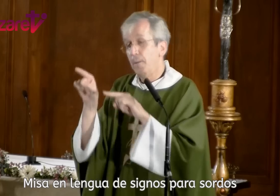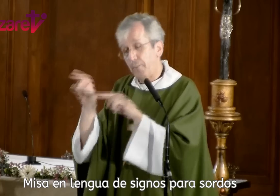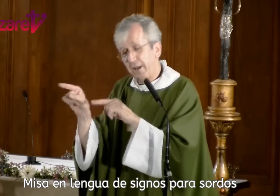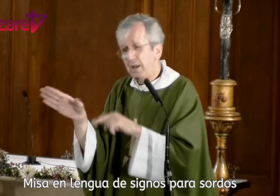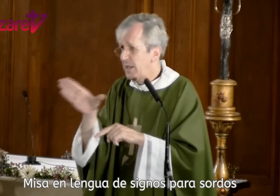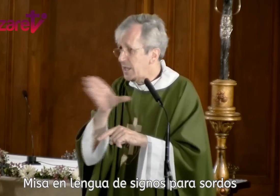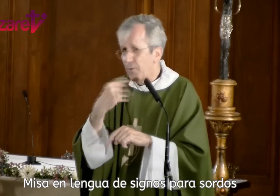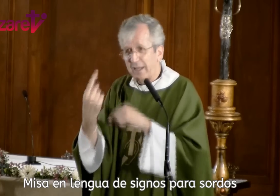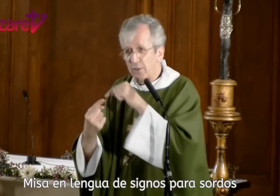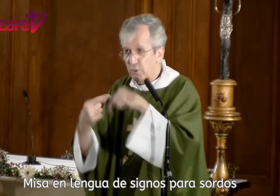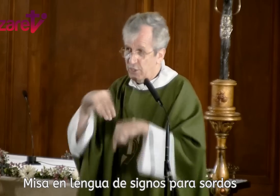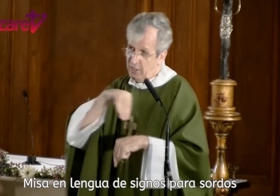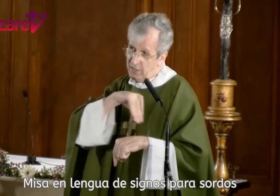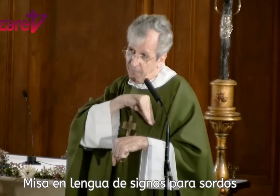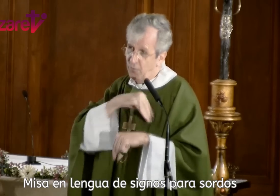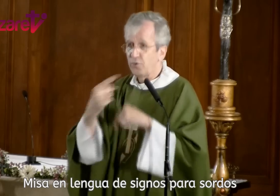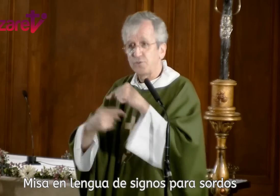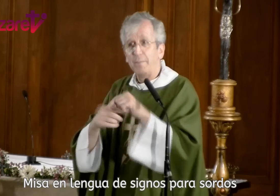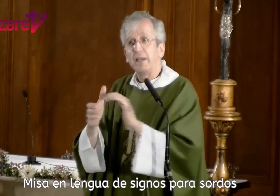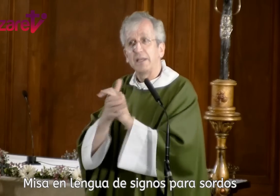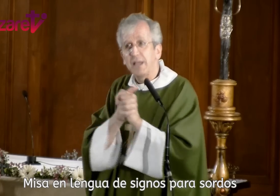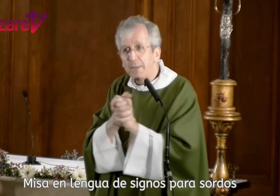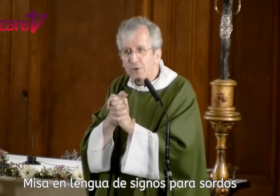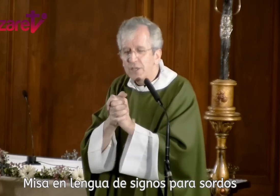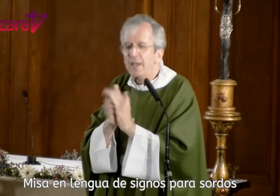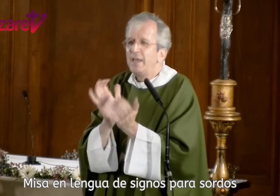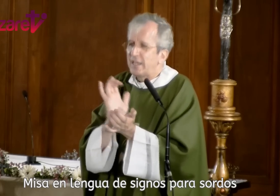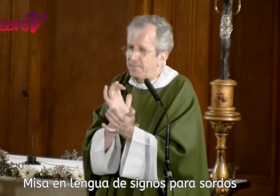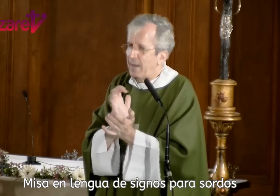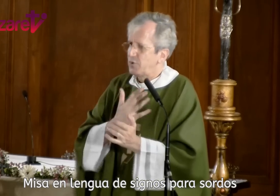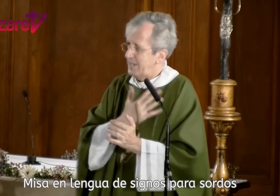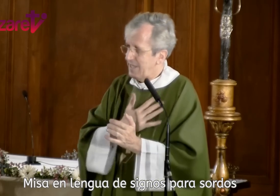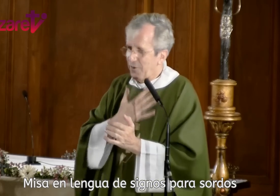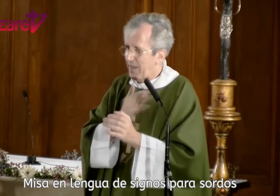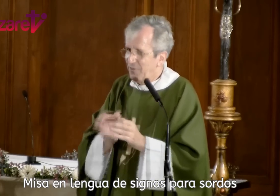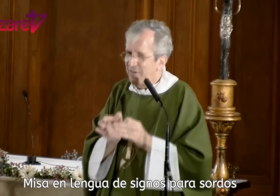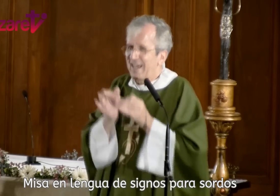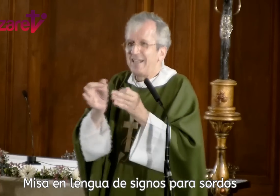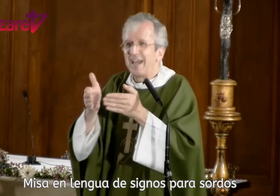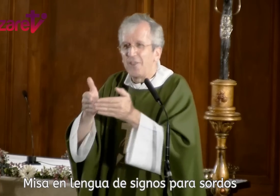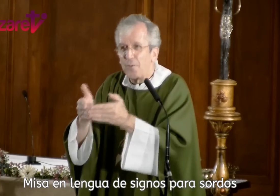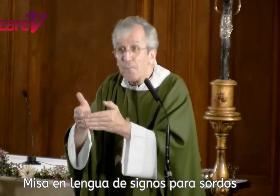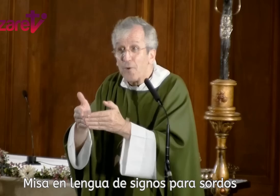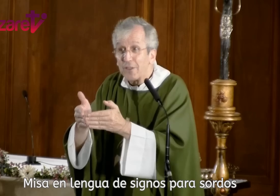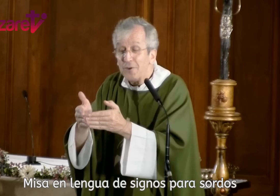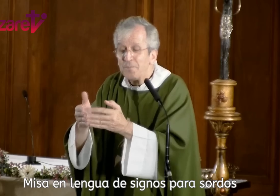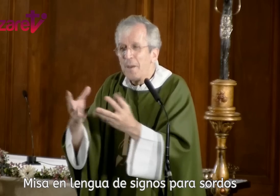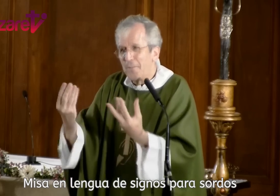por él y por tantos difuntos, familiares y amigos que esperamos estén gozando y hayan llegado a buen puerto porque